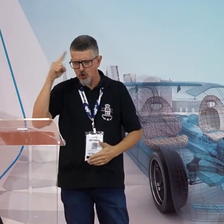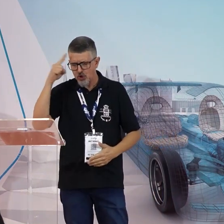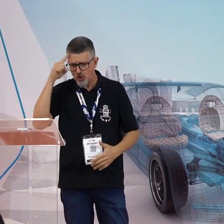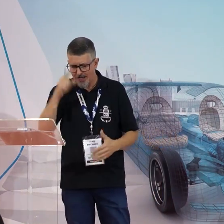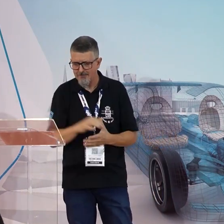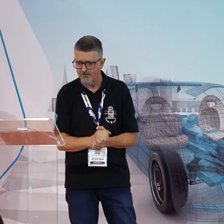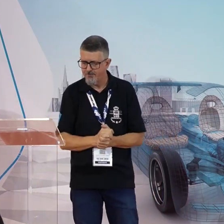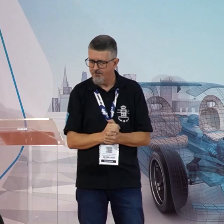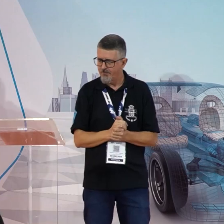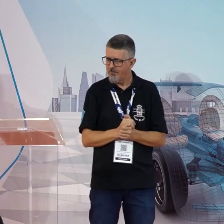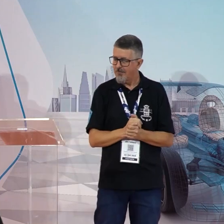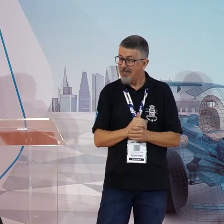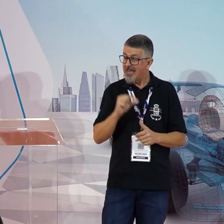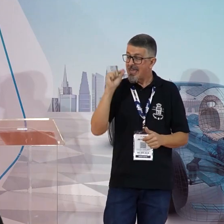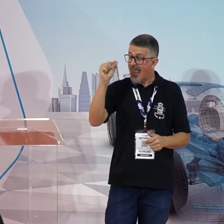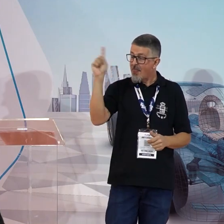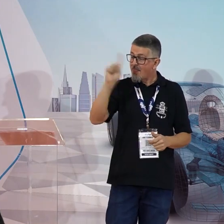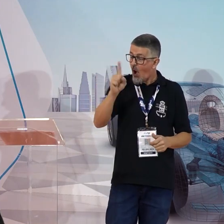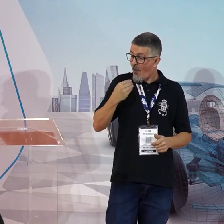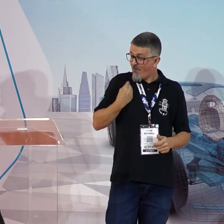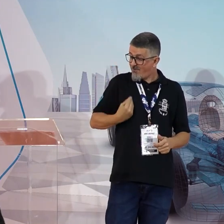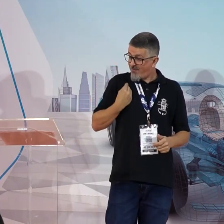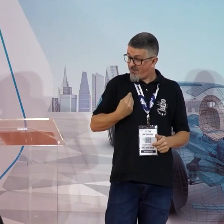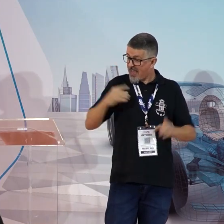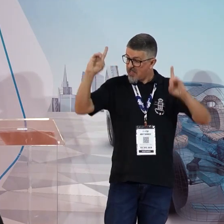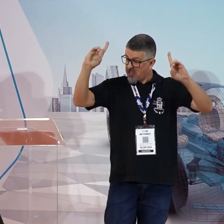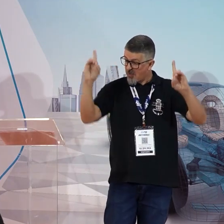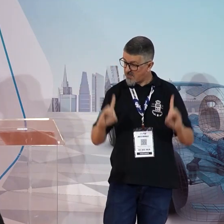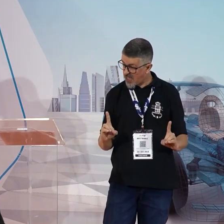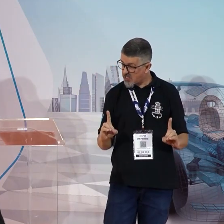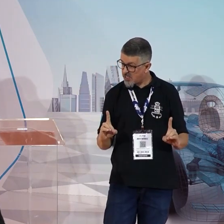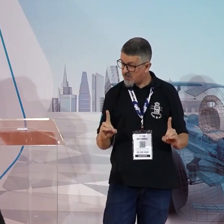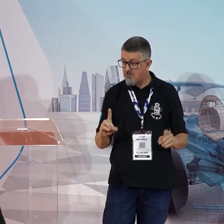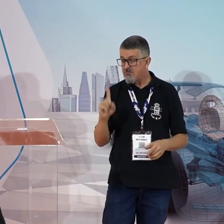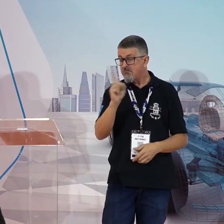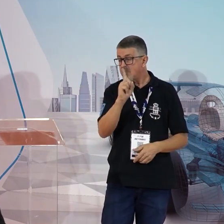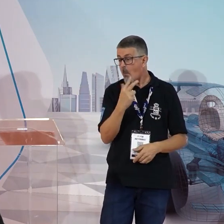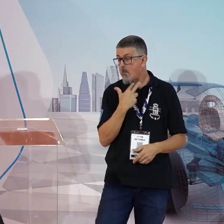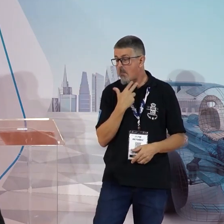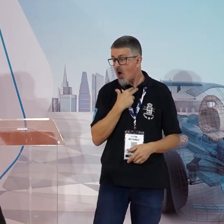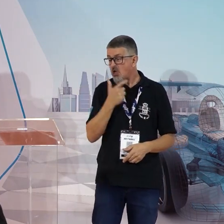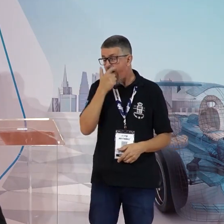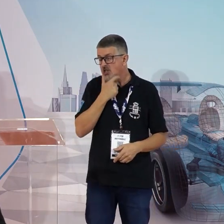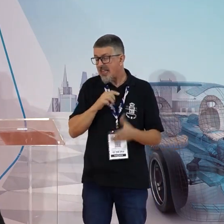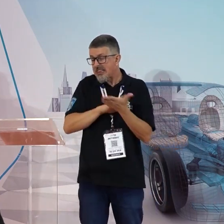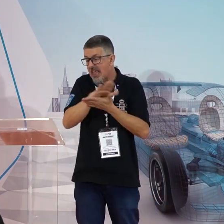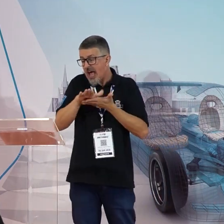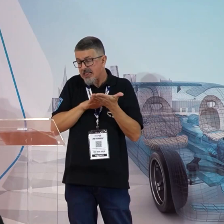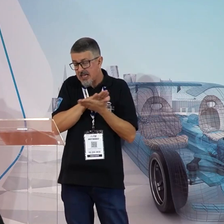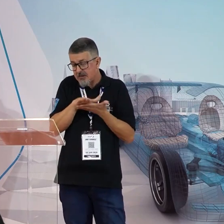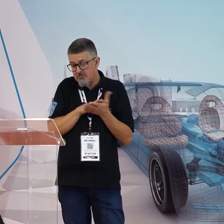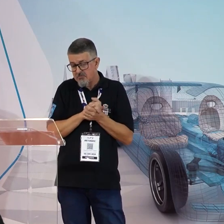rotina. Quem não vive a deficiência, quem pode achar nada.